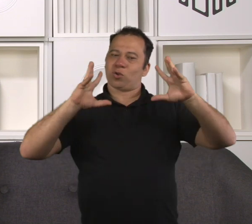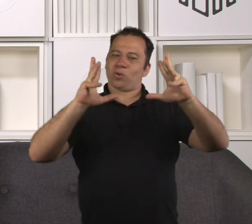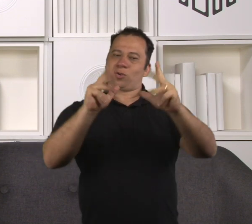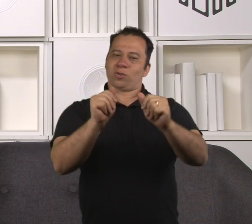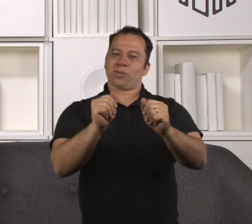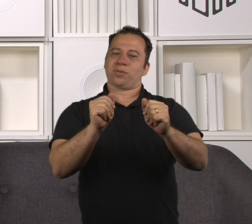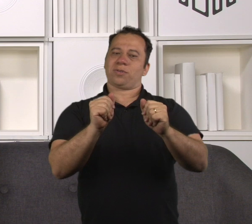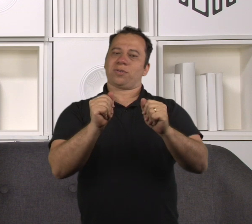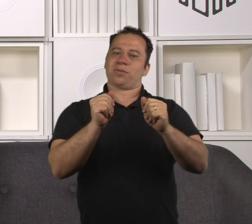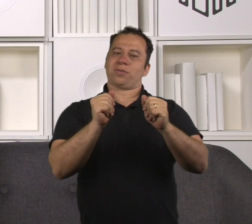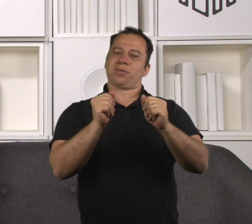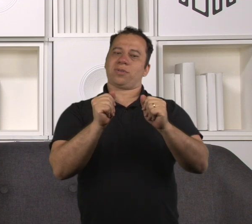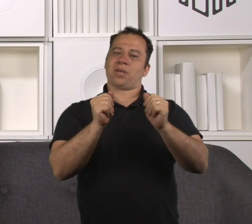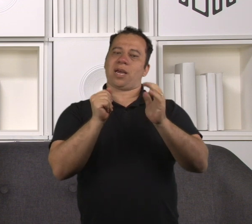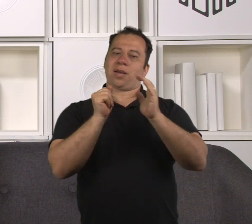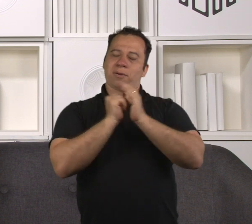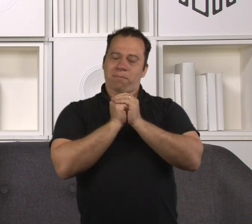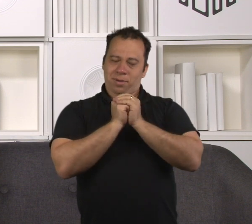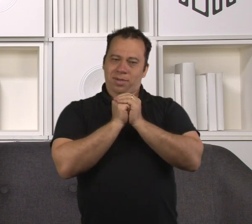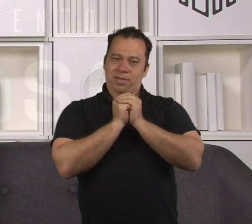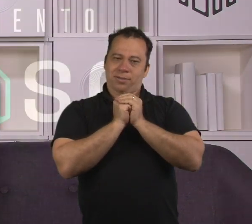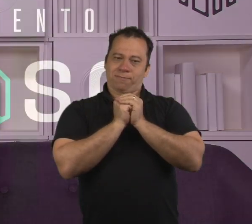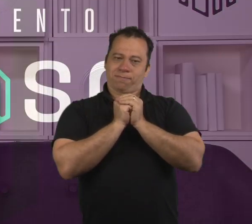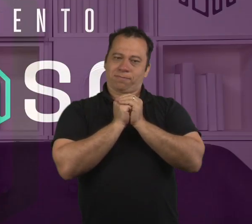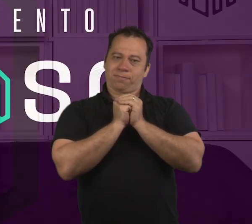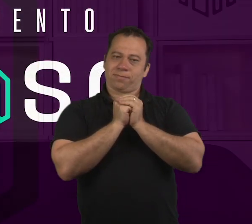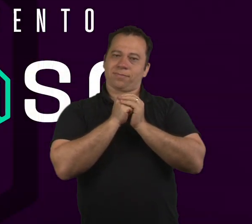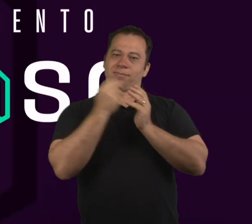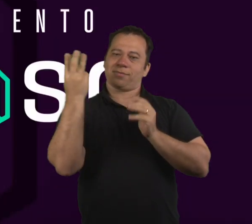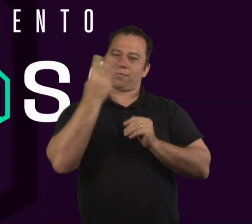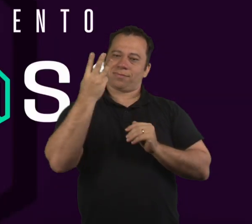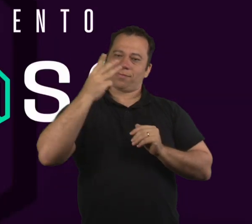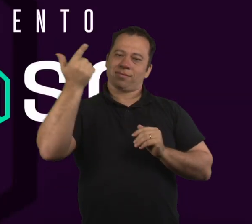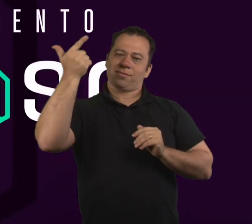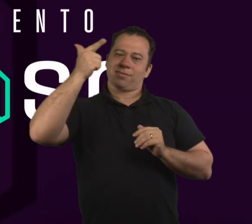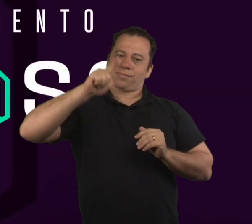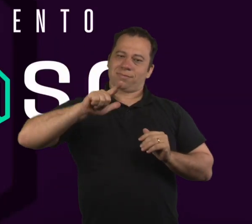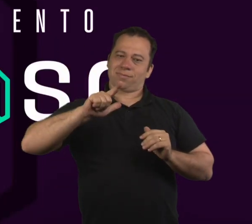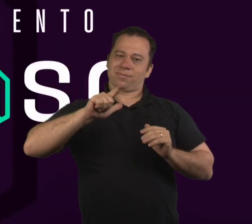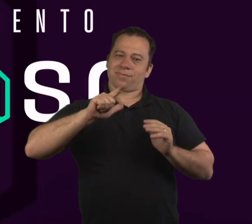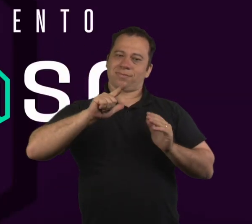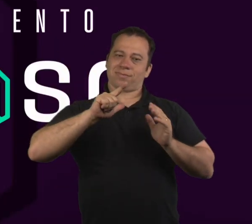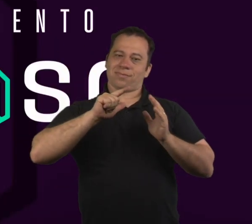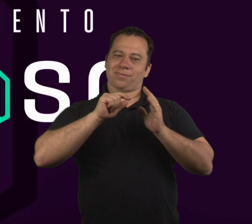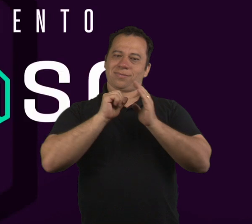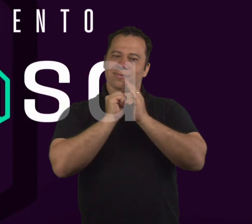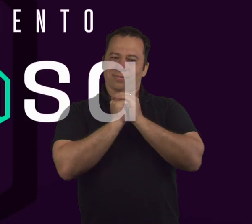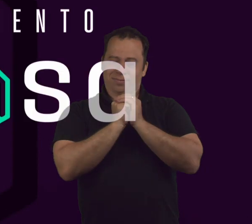Amém. Até quinta, se Deus quiser.